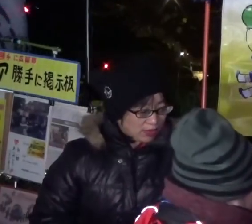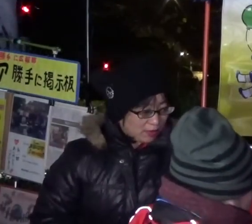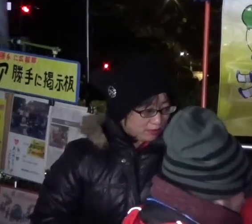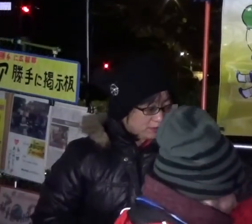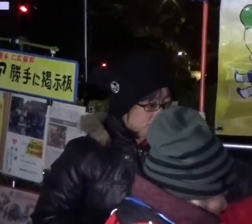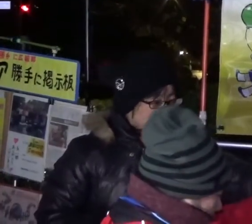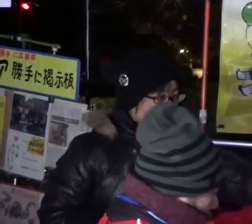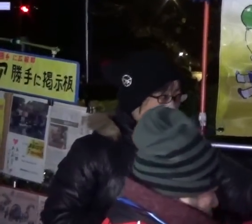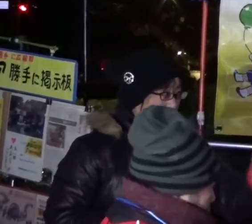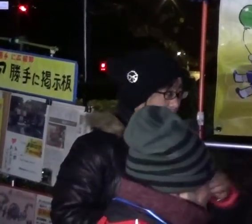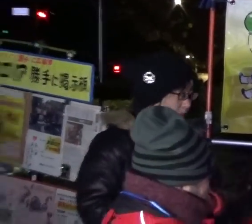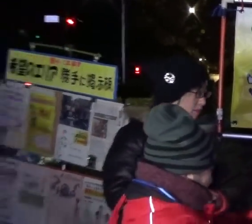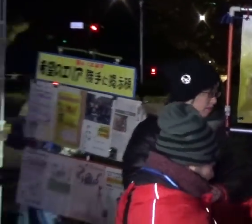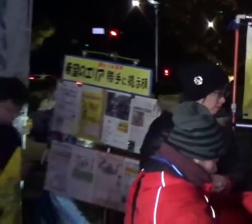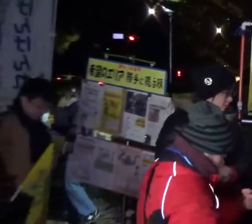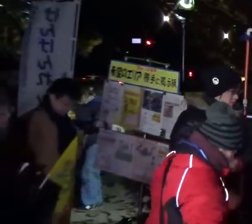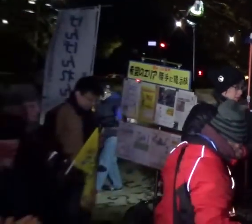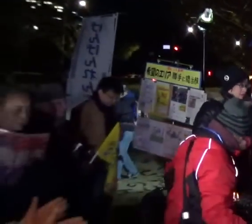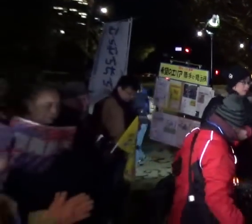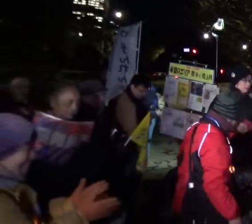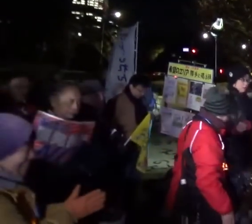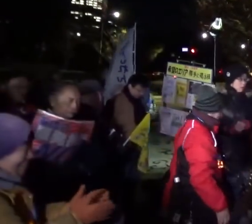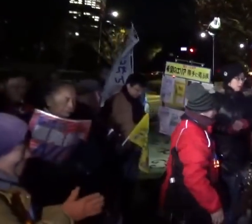ありがとうございました。